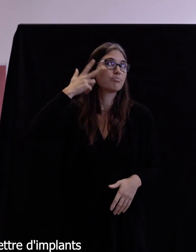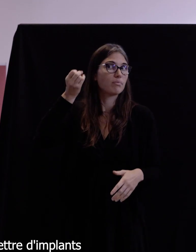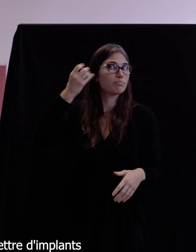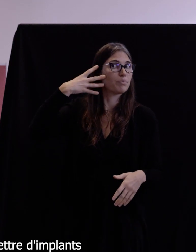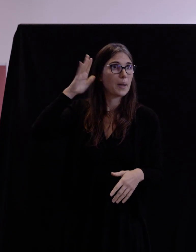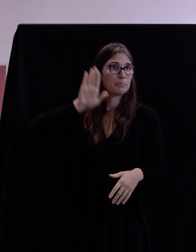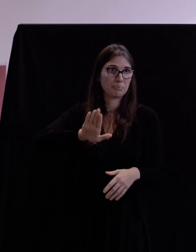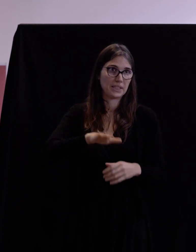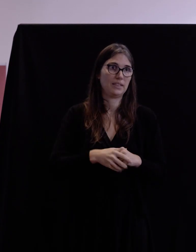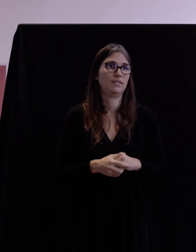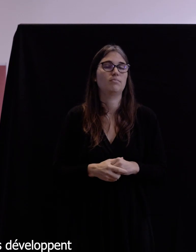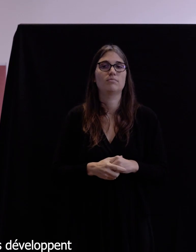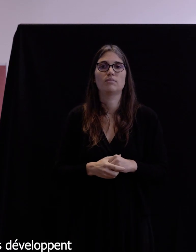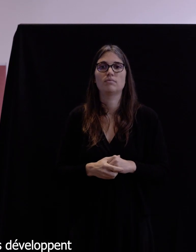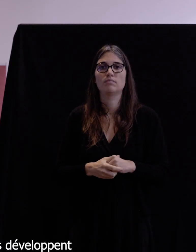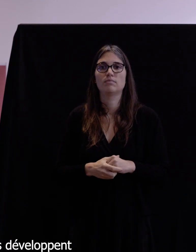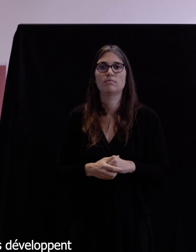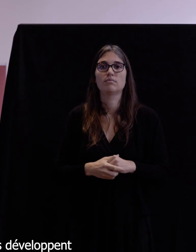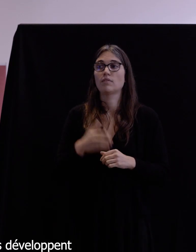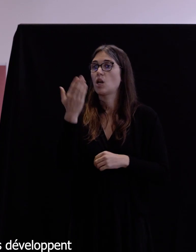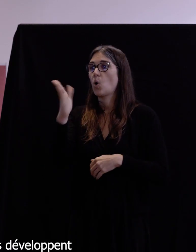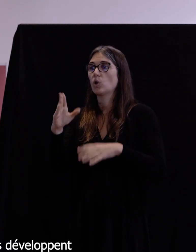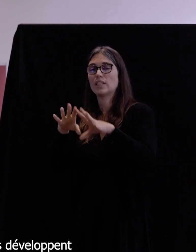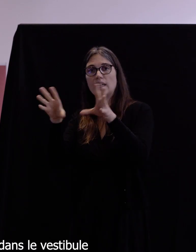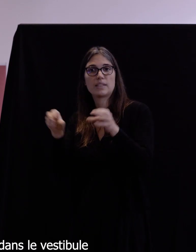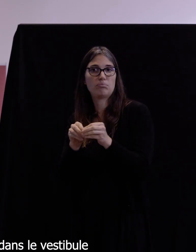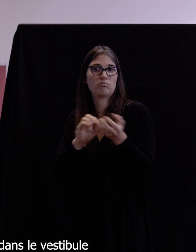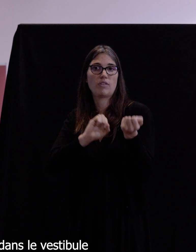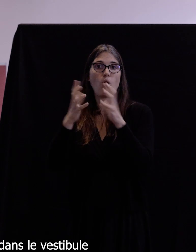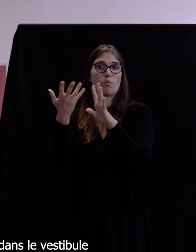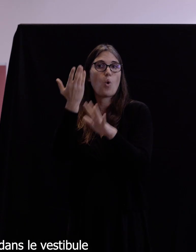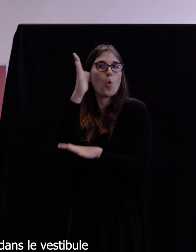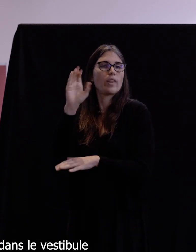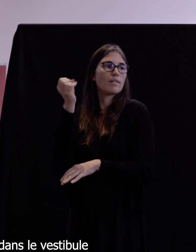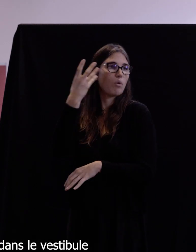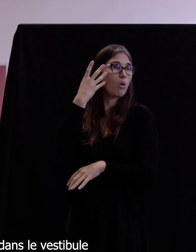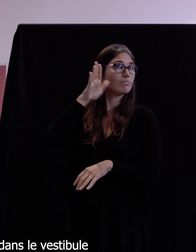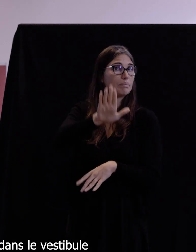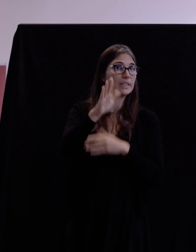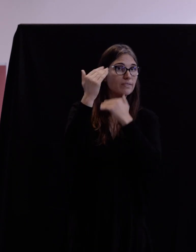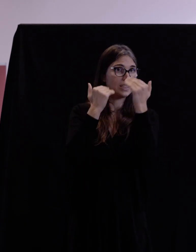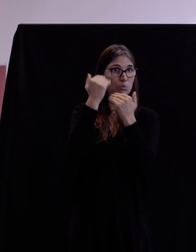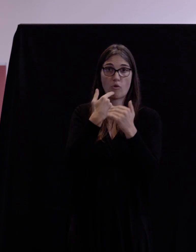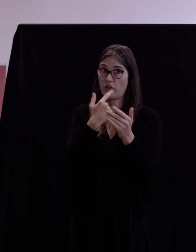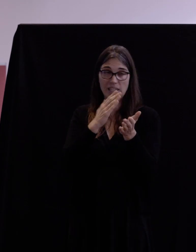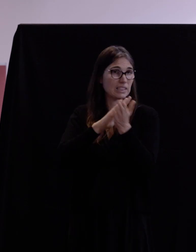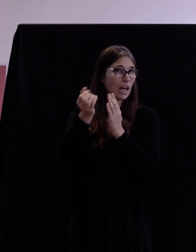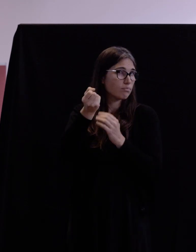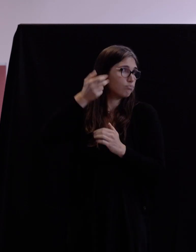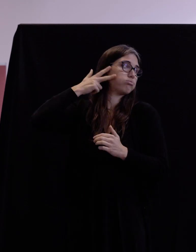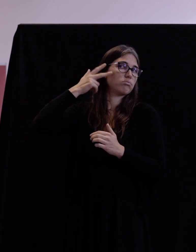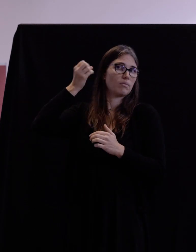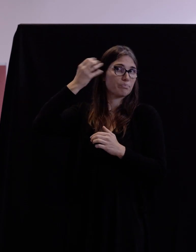à ce moment-là. Et d'autres équipes développent aussi des implants vestibulaires qu'on vient mettre dans le vestibule aussi. Ça reste